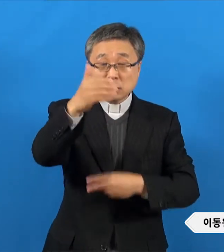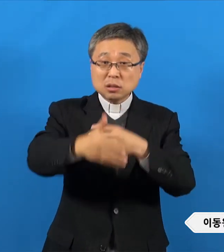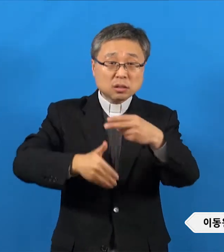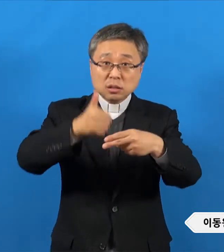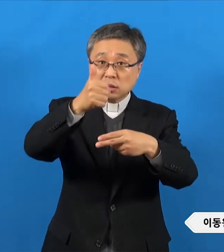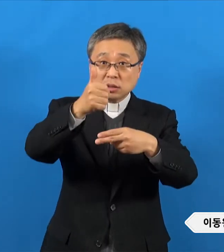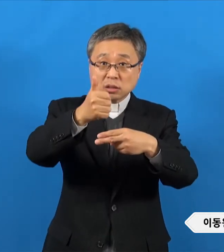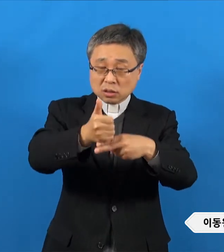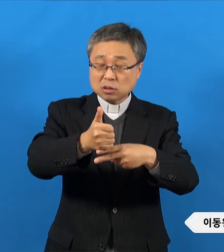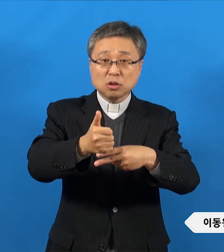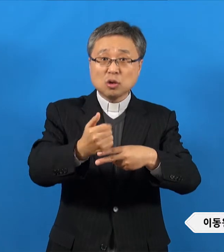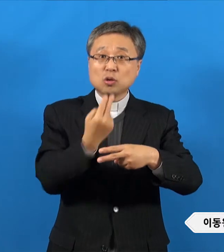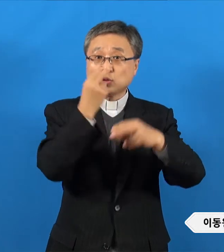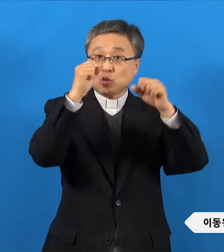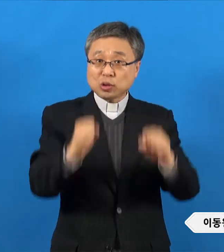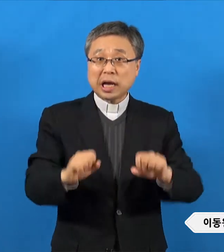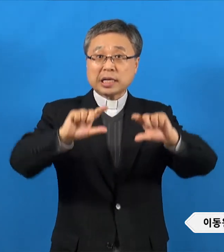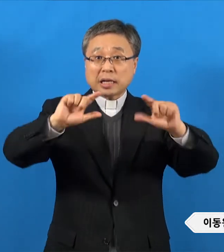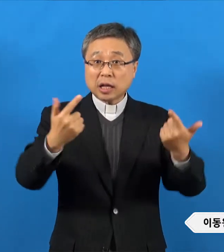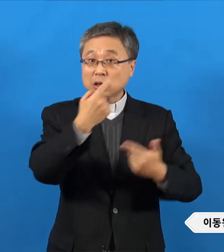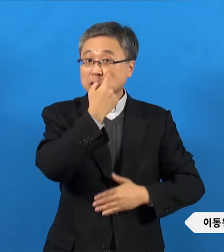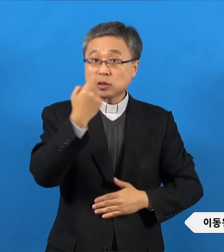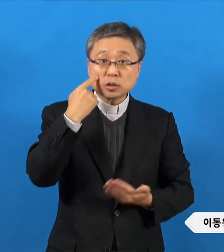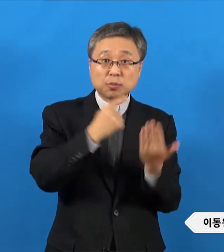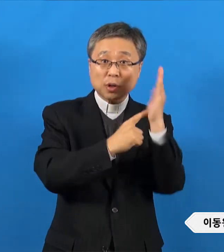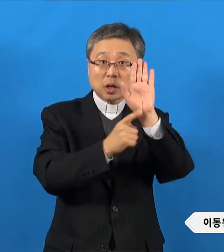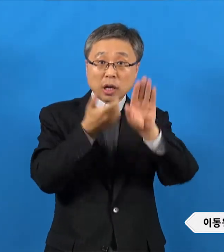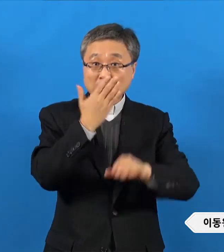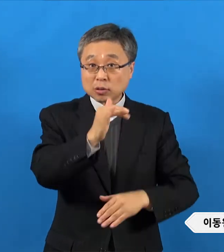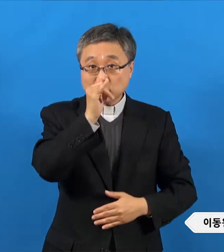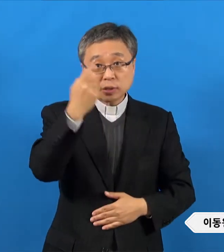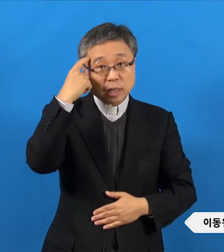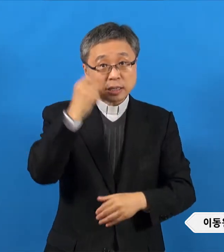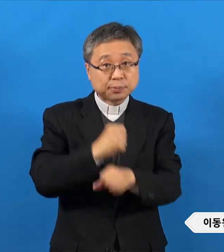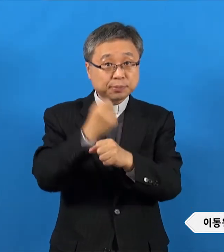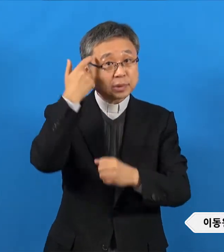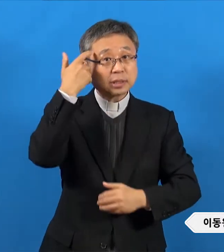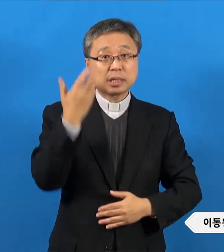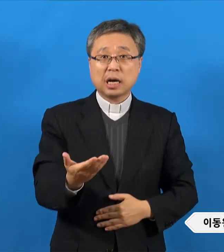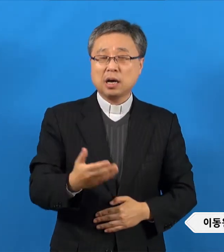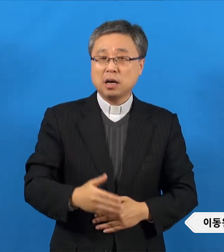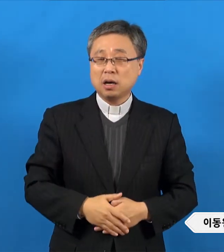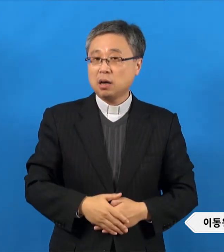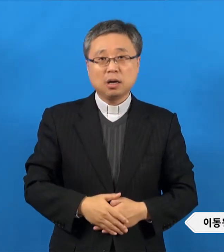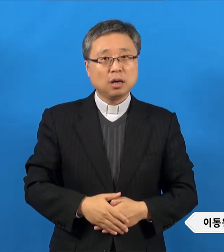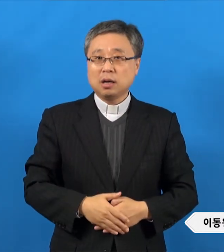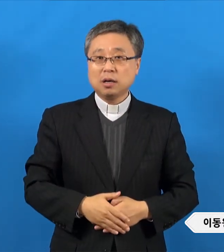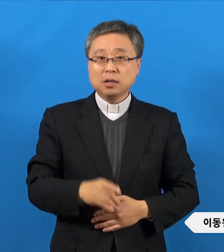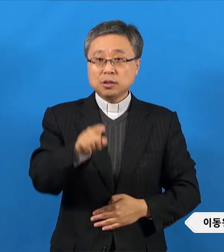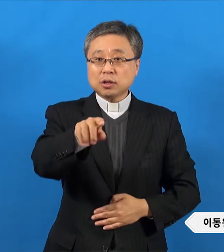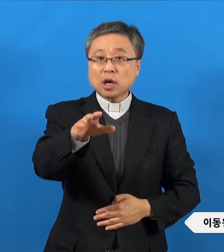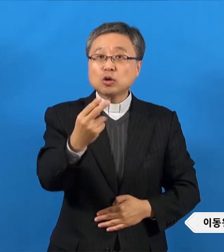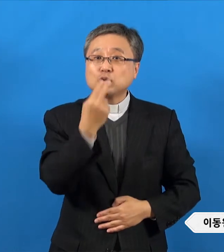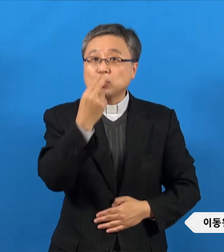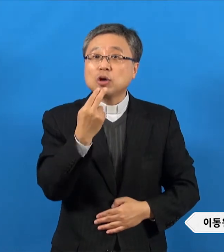이런 증명이 여러분 가능할 수 있다고 생각하십니까? 여기에 존재하지 않는다면 저기에